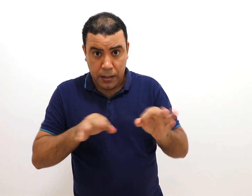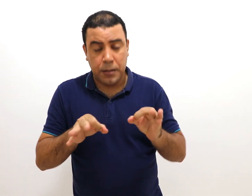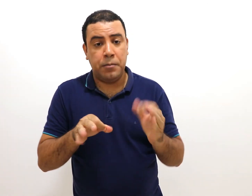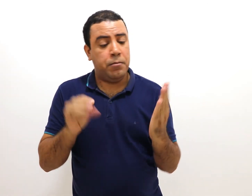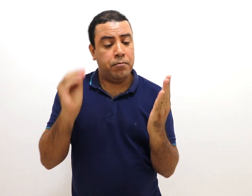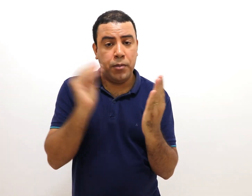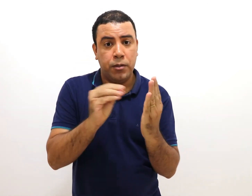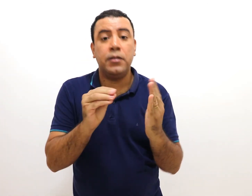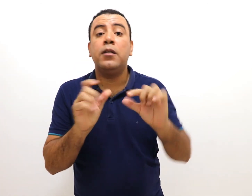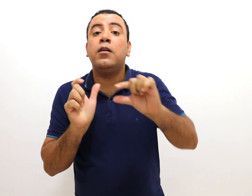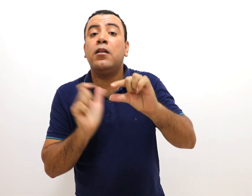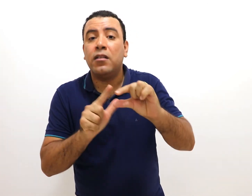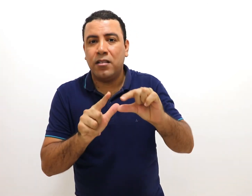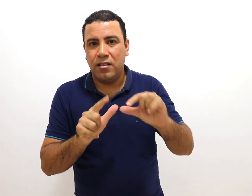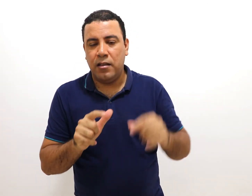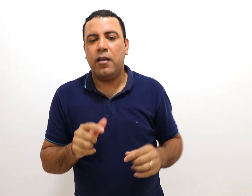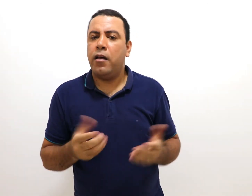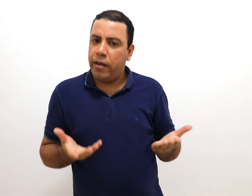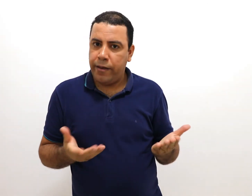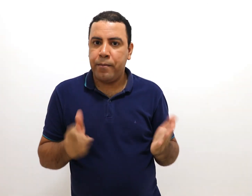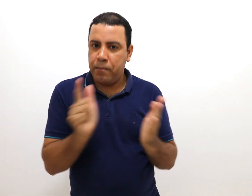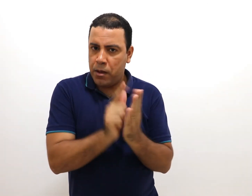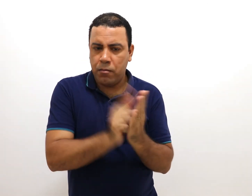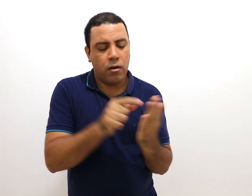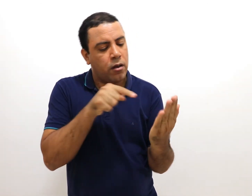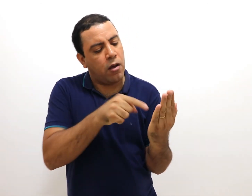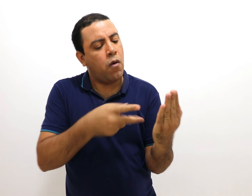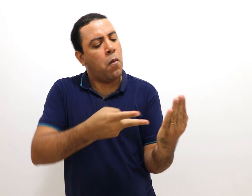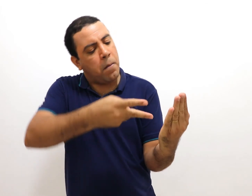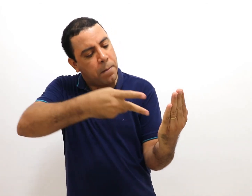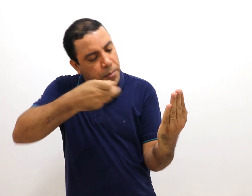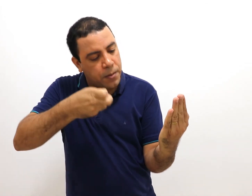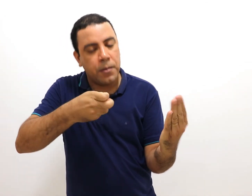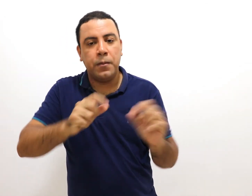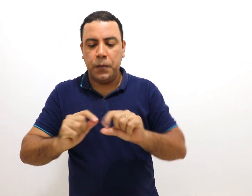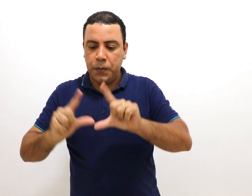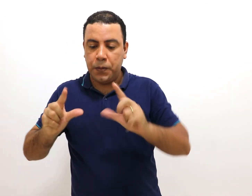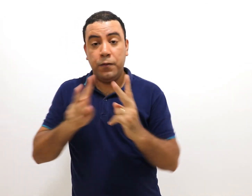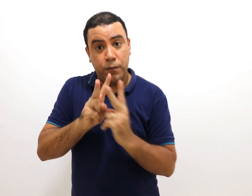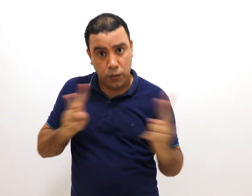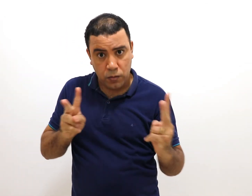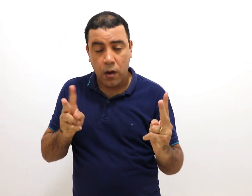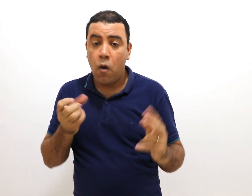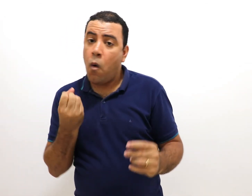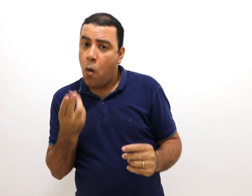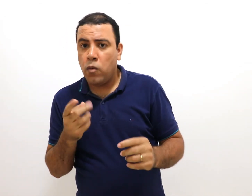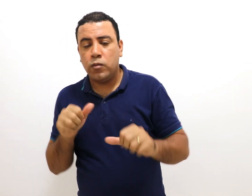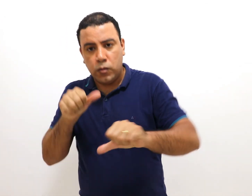duplo, bidirecional, do analógico para o virtual ou o